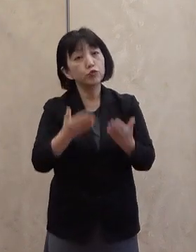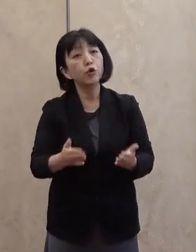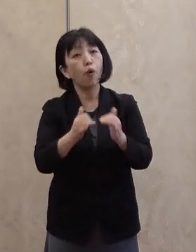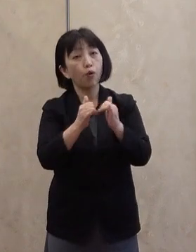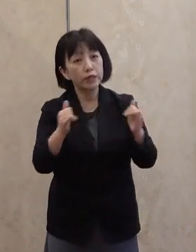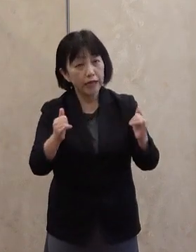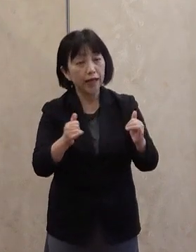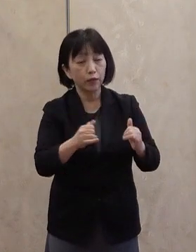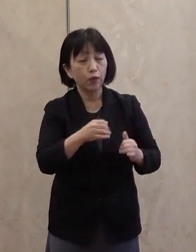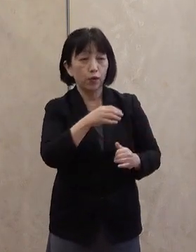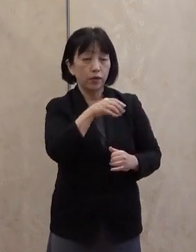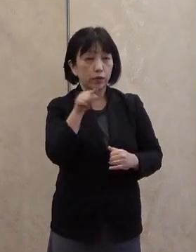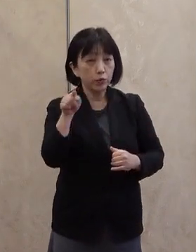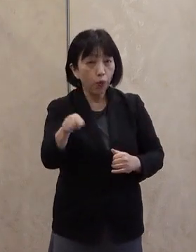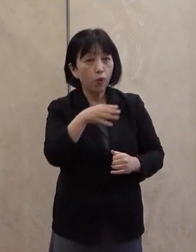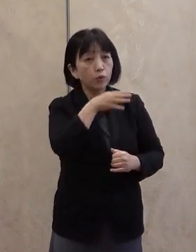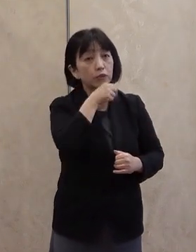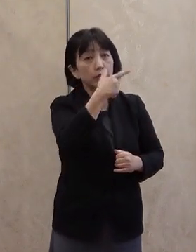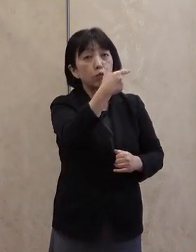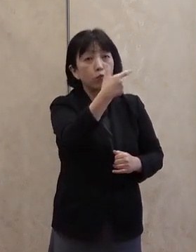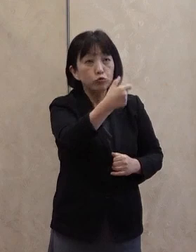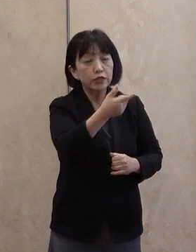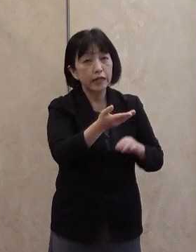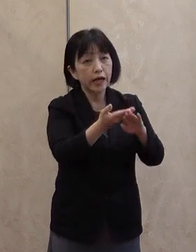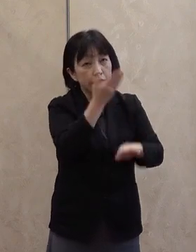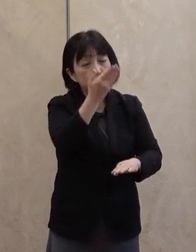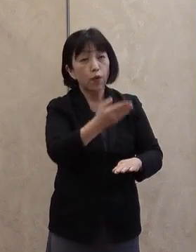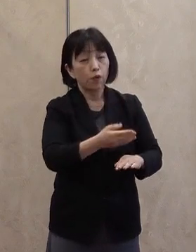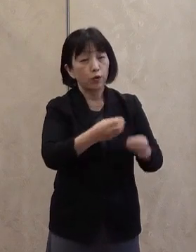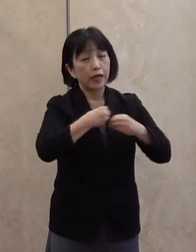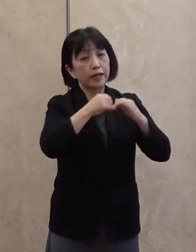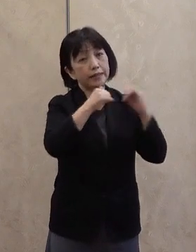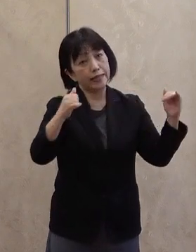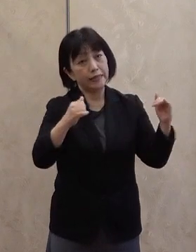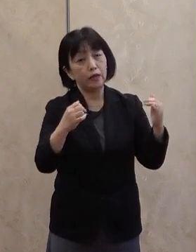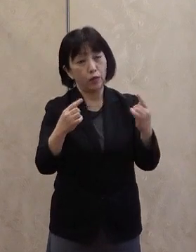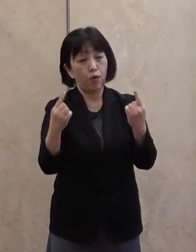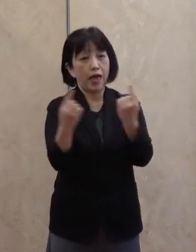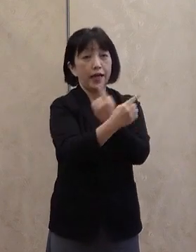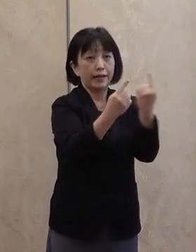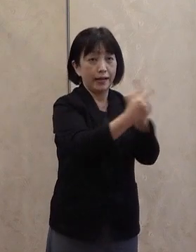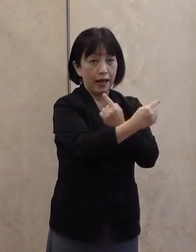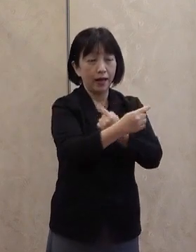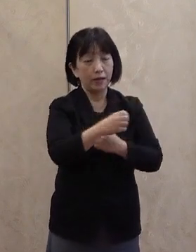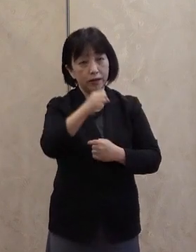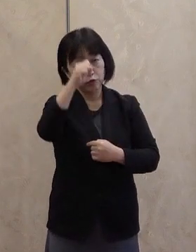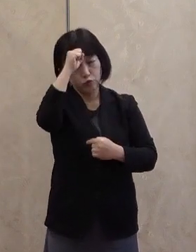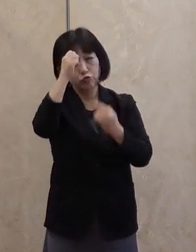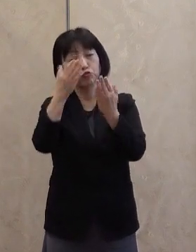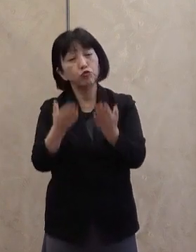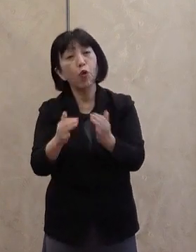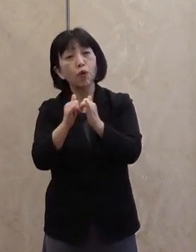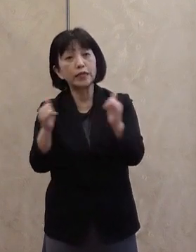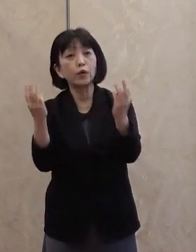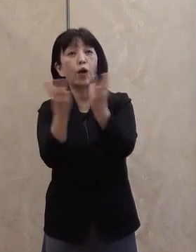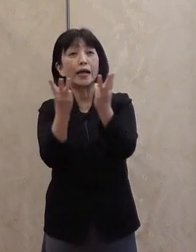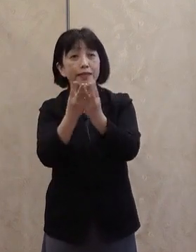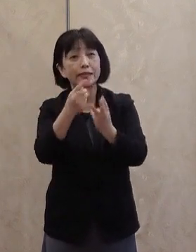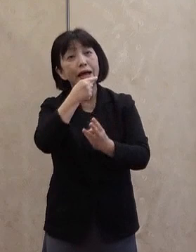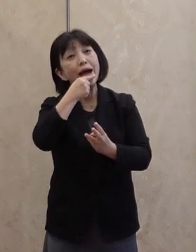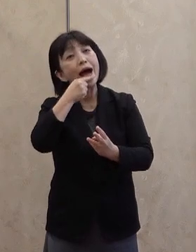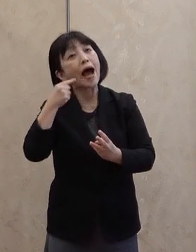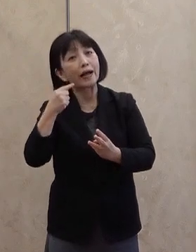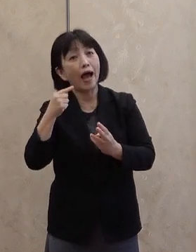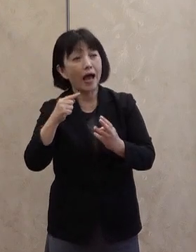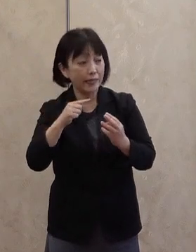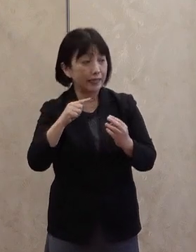以上の陽性者の推移です。重症者の数につきましても、この赤いグラフがこの